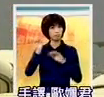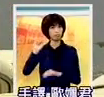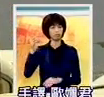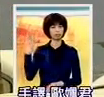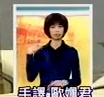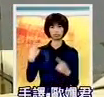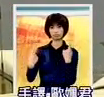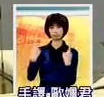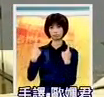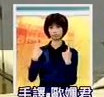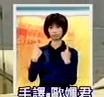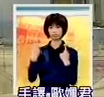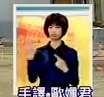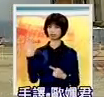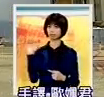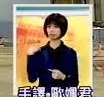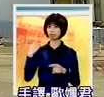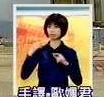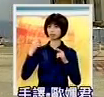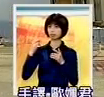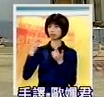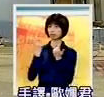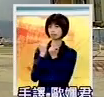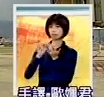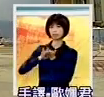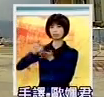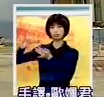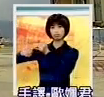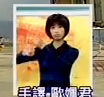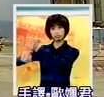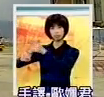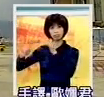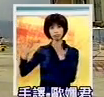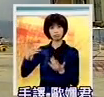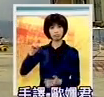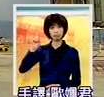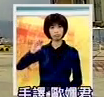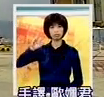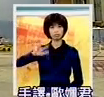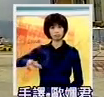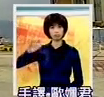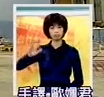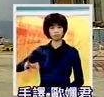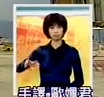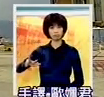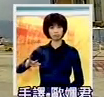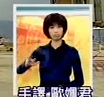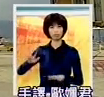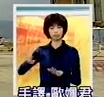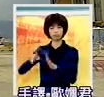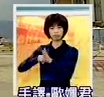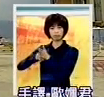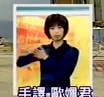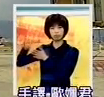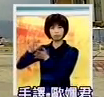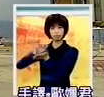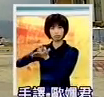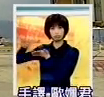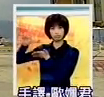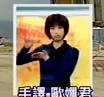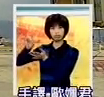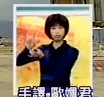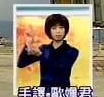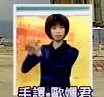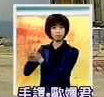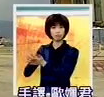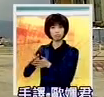往哦，过去大概台北飞上海的票价大概是17000元，那因为直航节省了这个油料，也稍